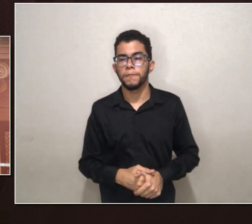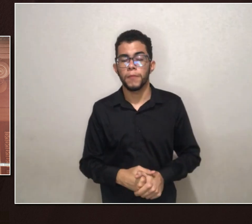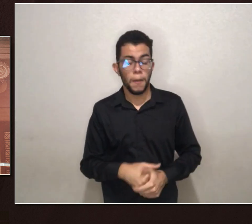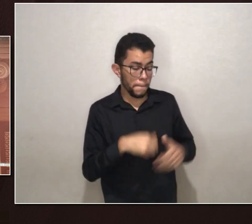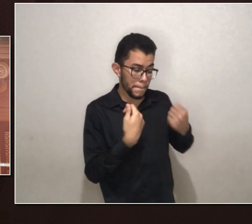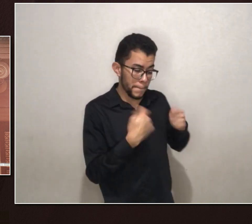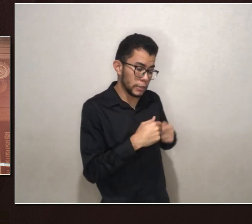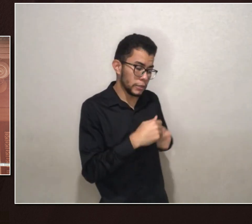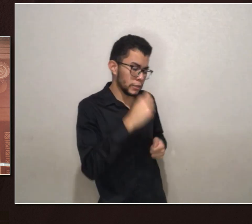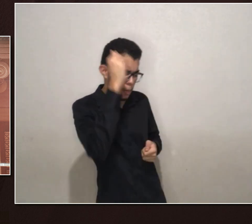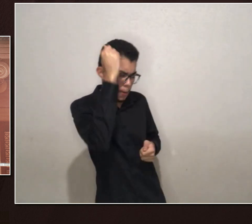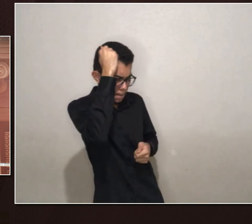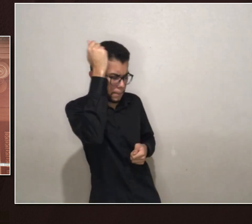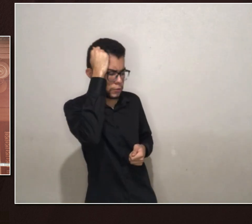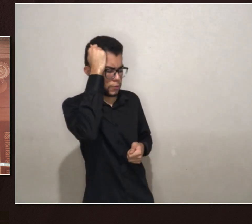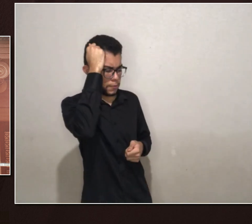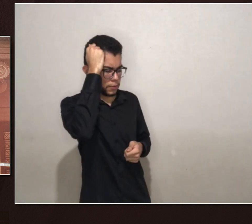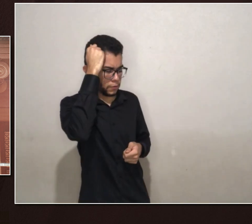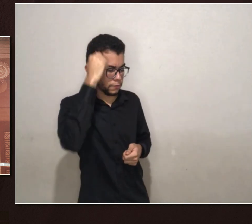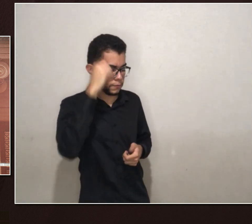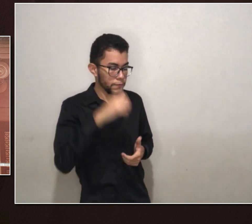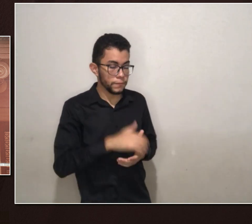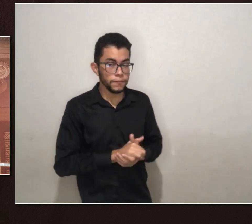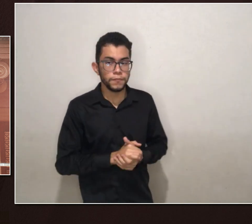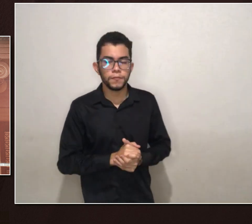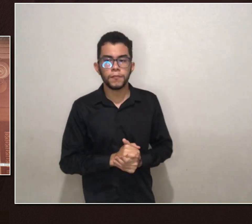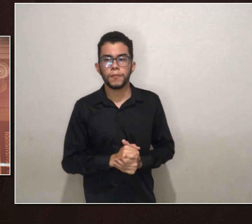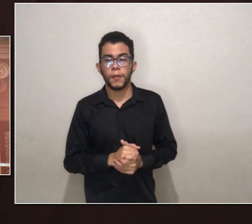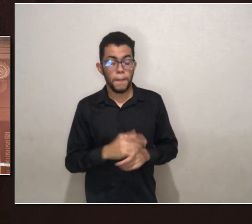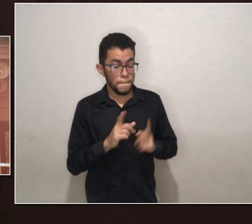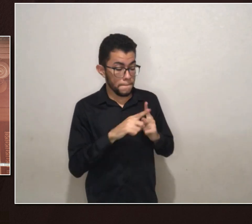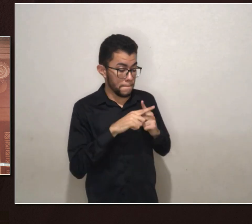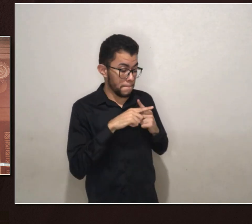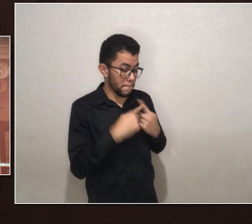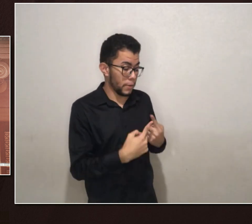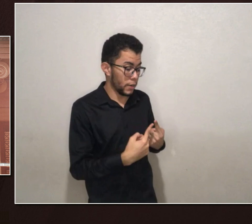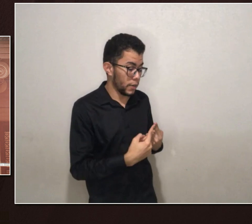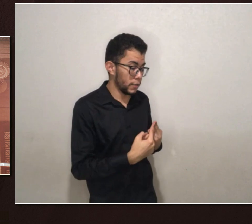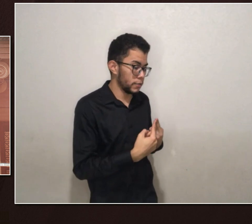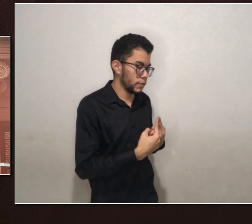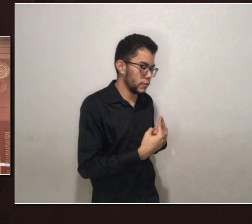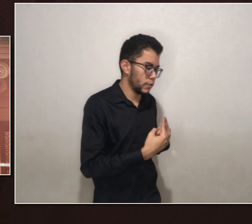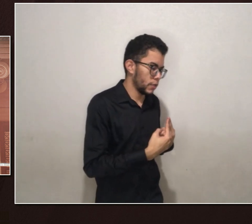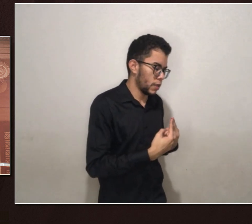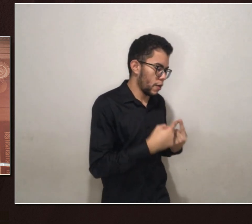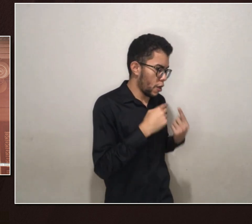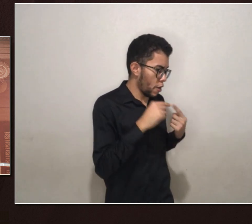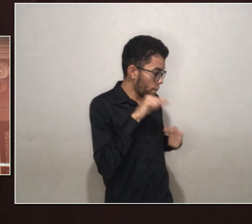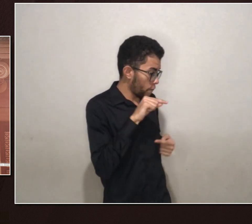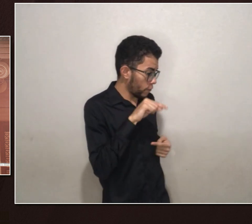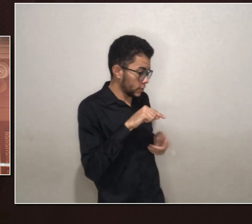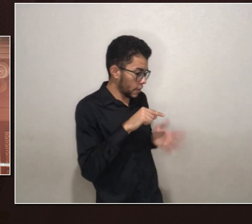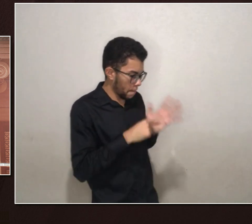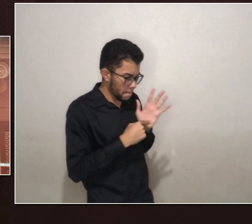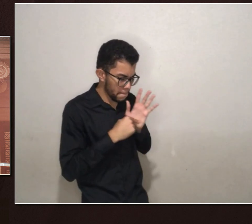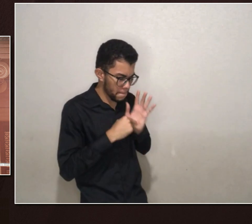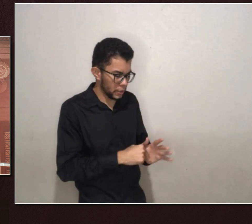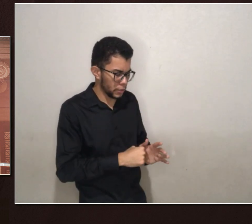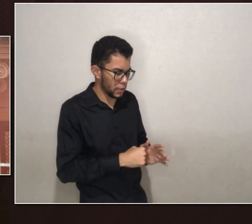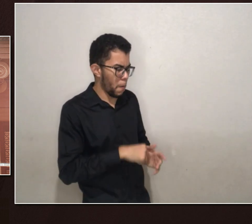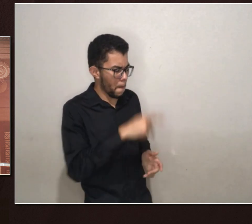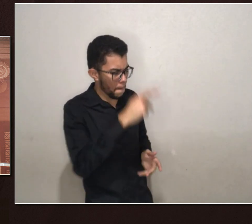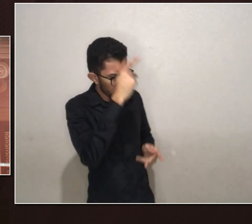contudo, a teu favor que odeias as obras dos nicolaítas, as quais eu também odeio. Quem